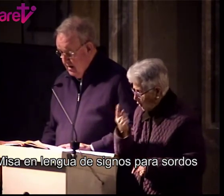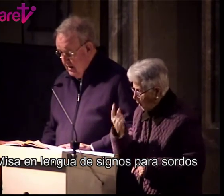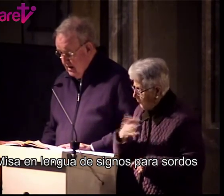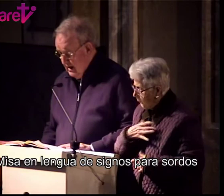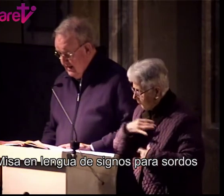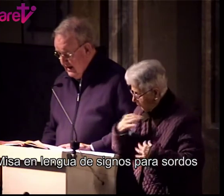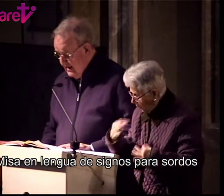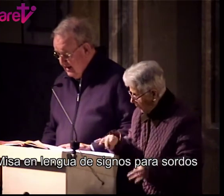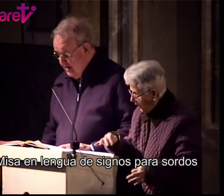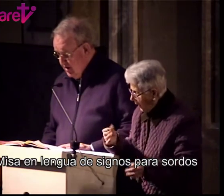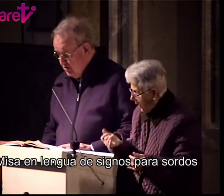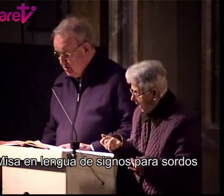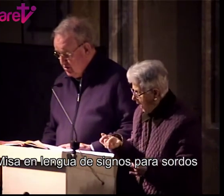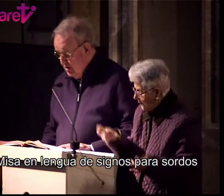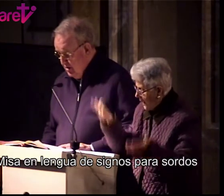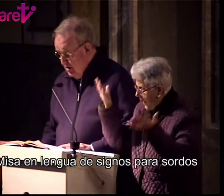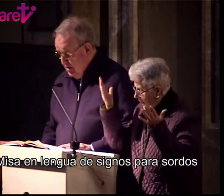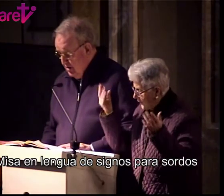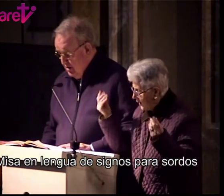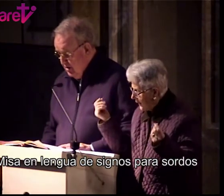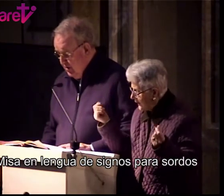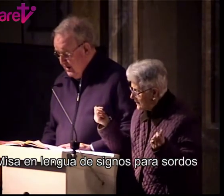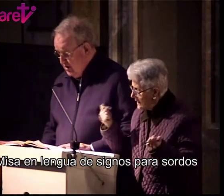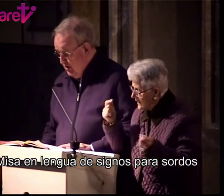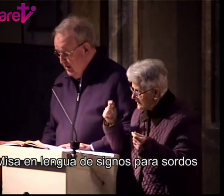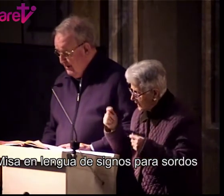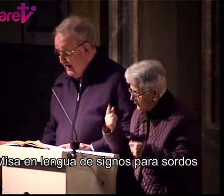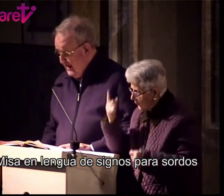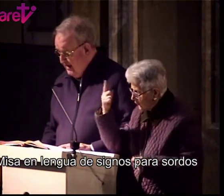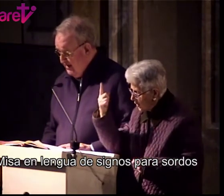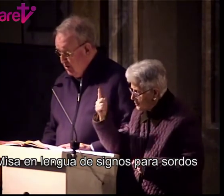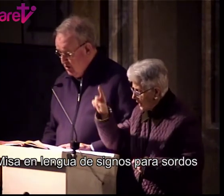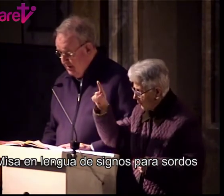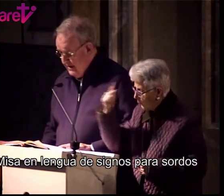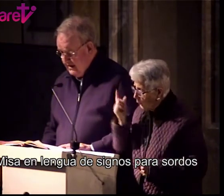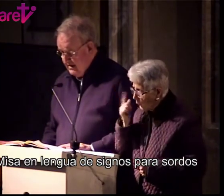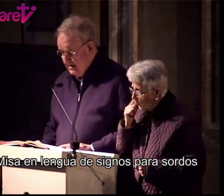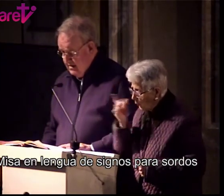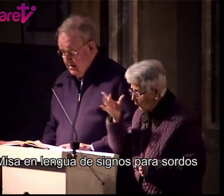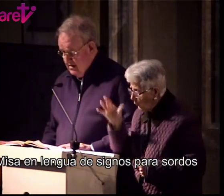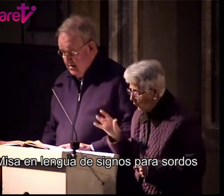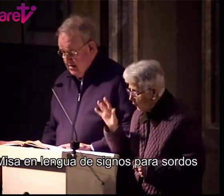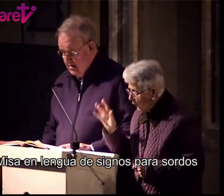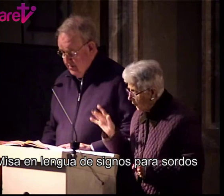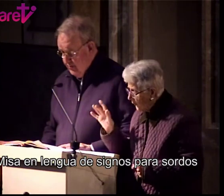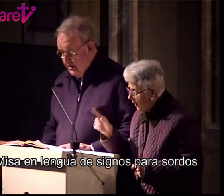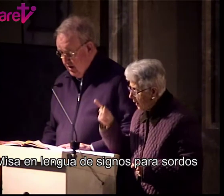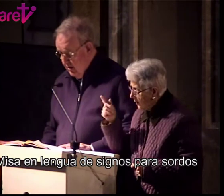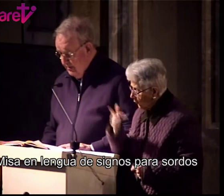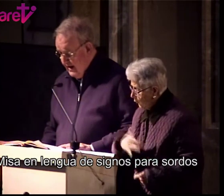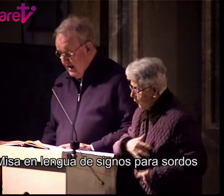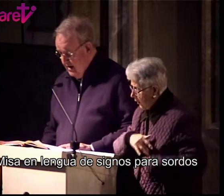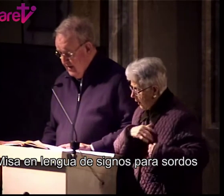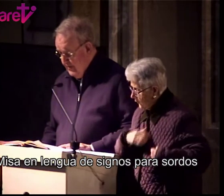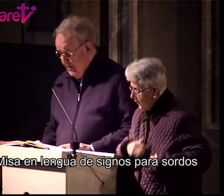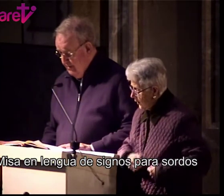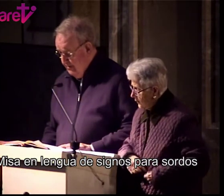La mirada de Dios no es como la mirada de los hombres, pues el hombre mira